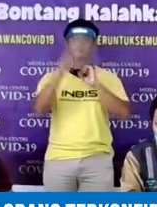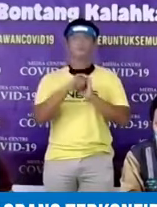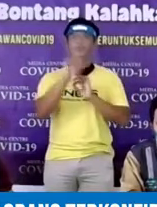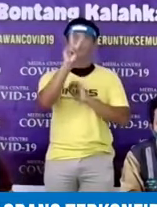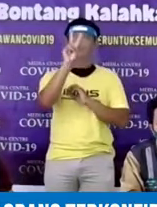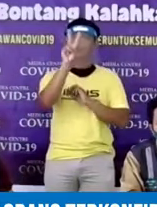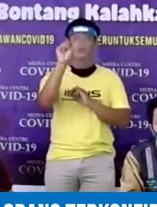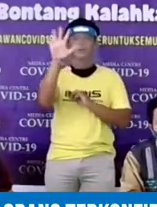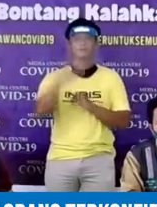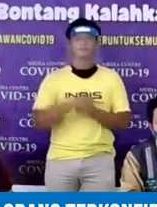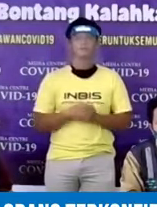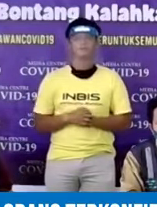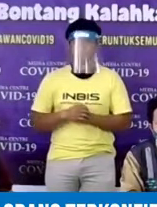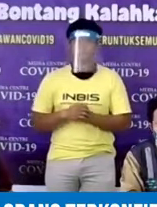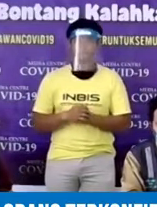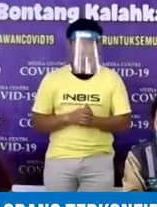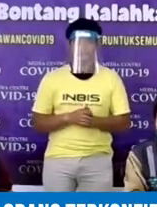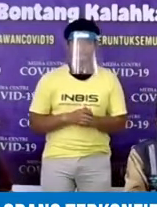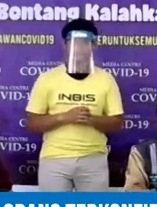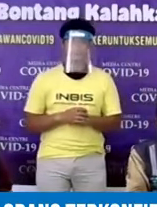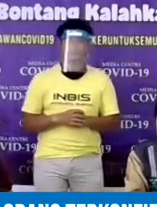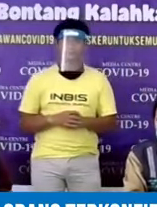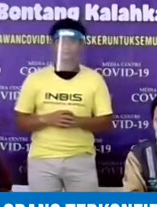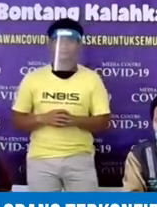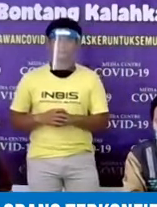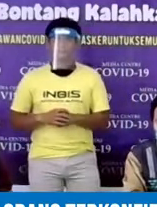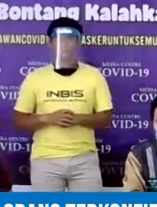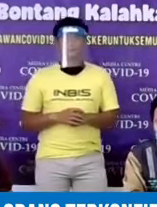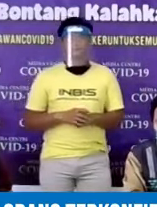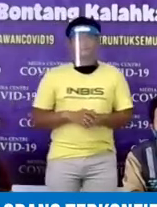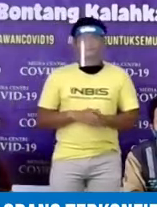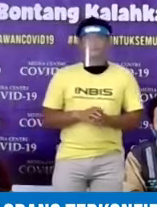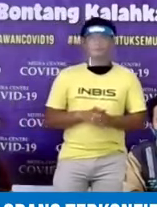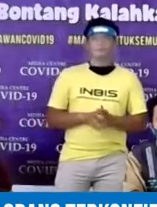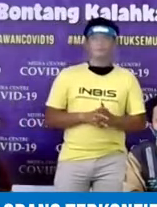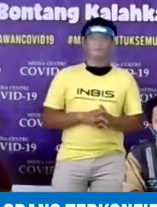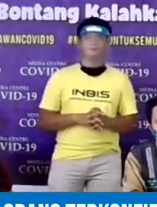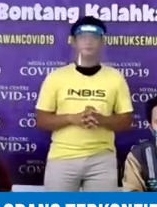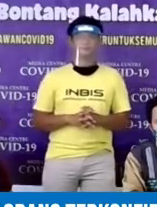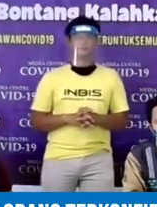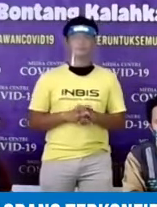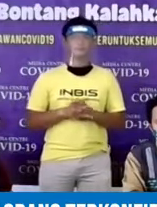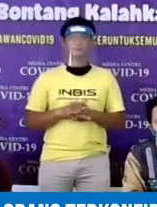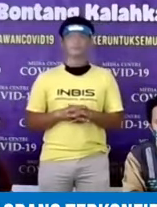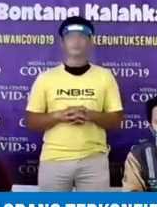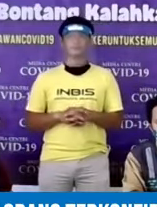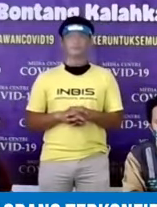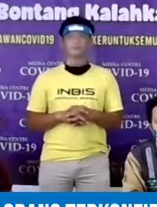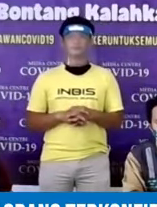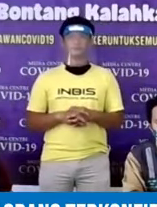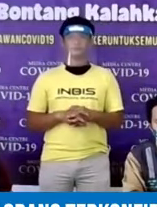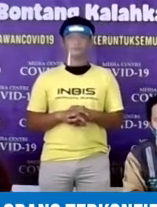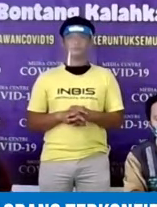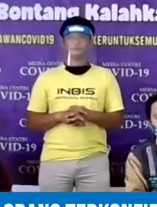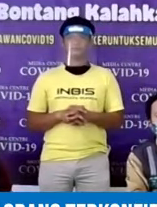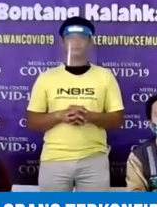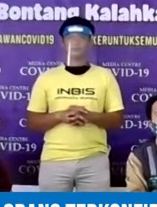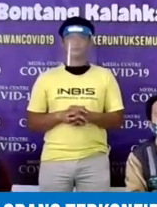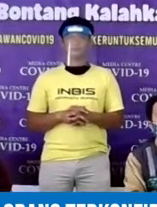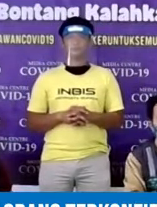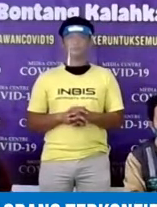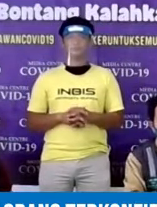akhir-akhir ya satu lagi bu maaf ini yang fasilitas kesehatan ini hasil racing di